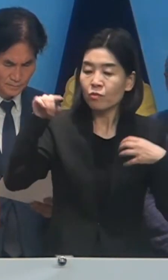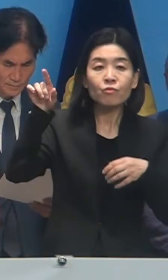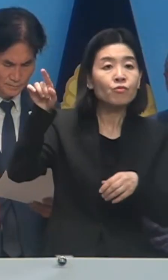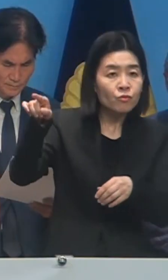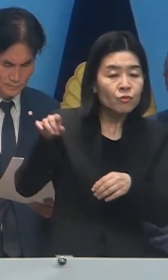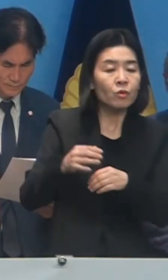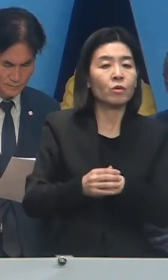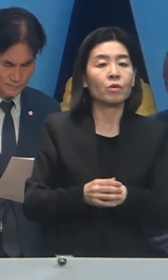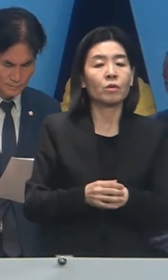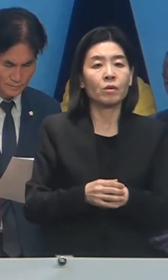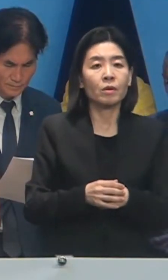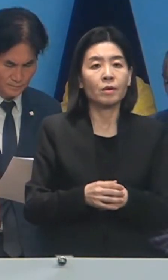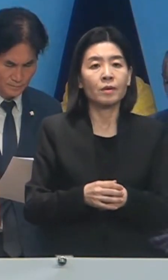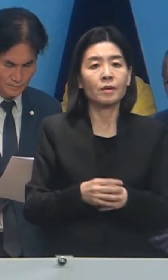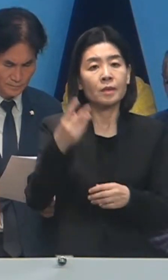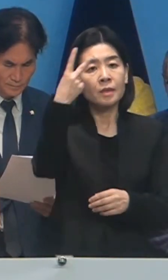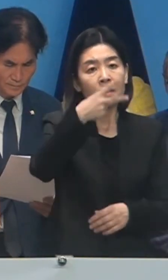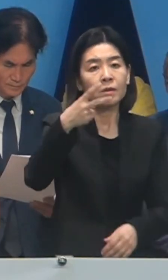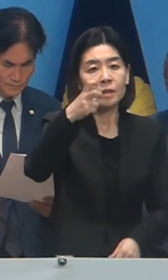정부가